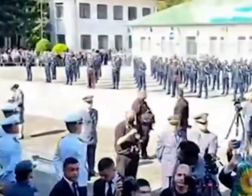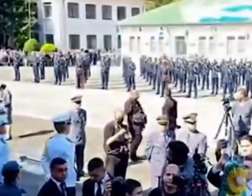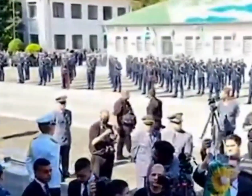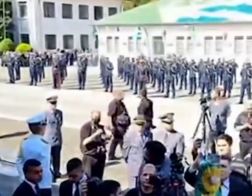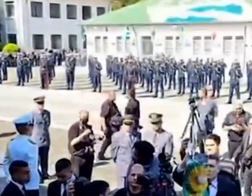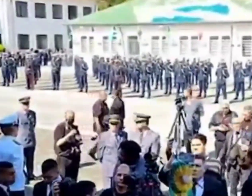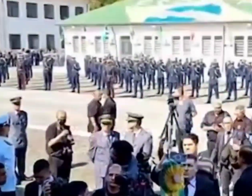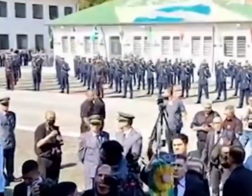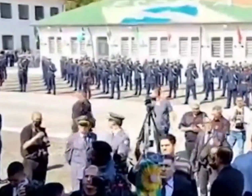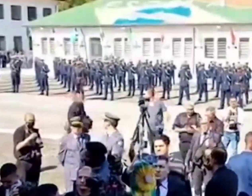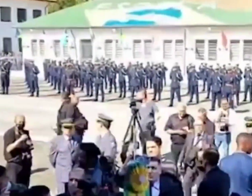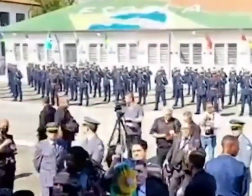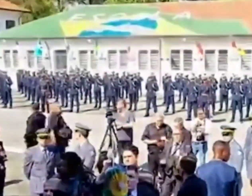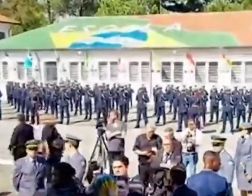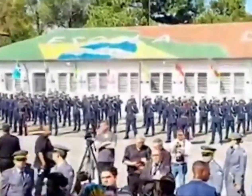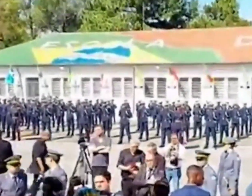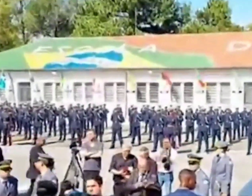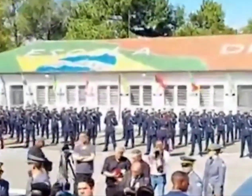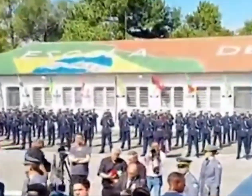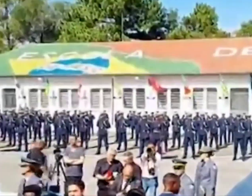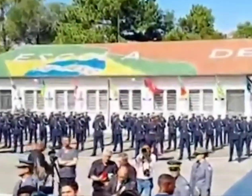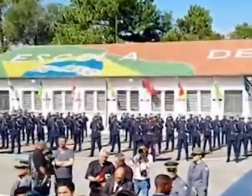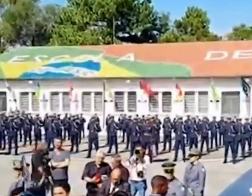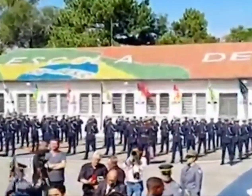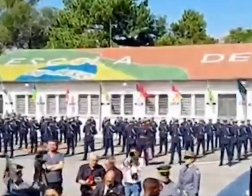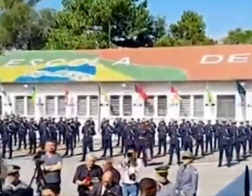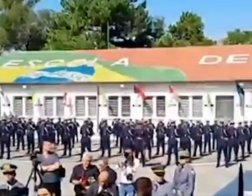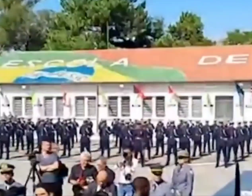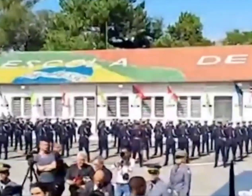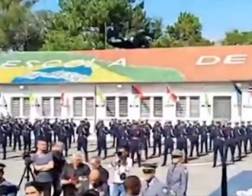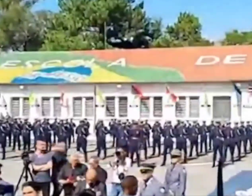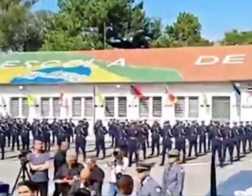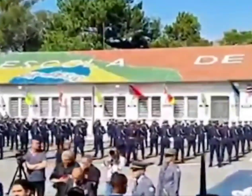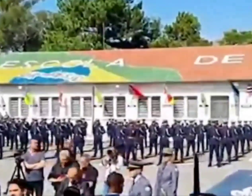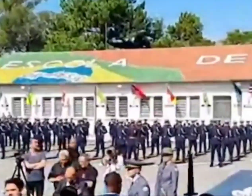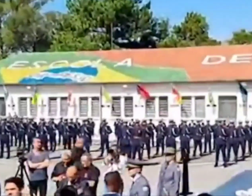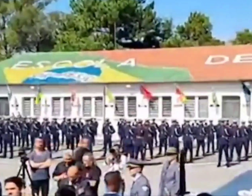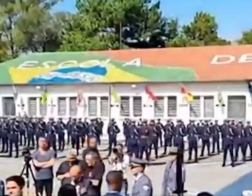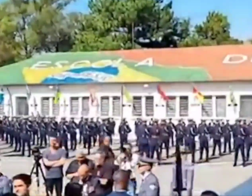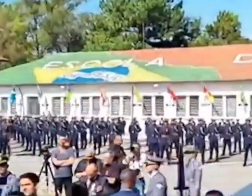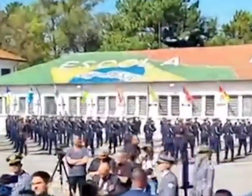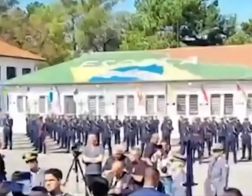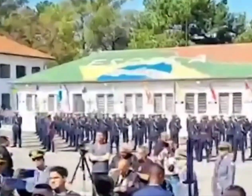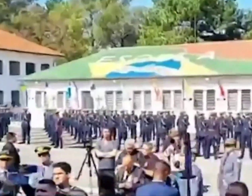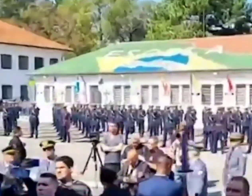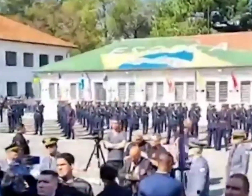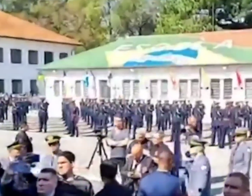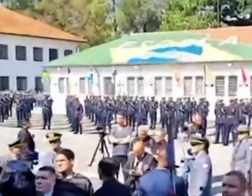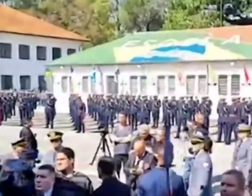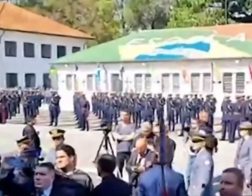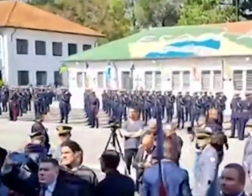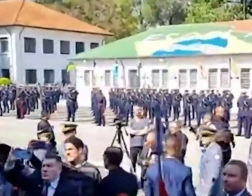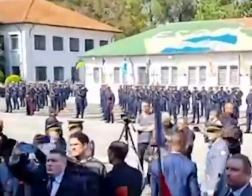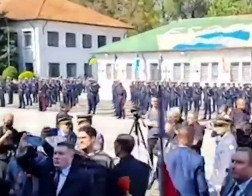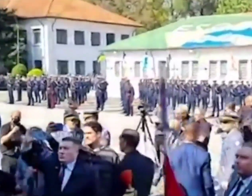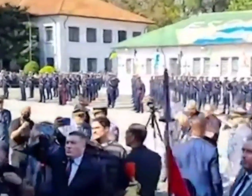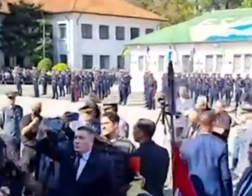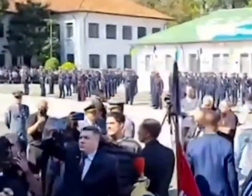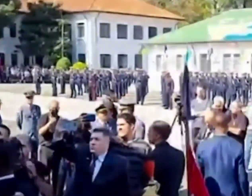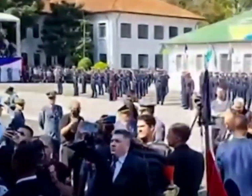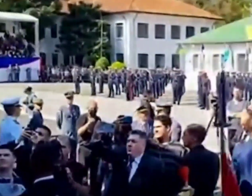Gostaria muito de um dia aprovar um excludente de licitude para que